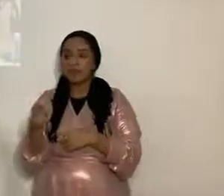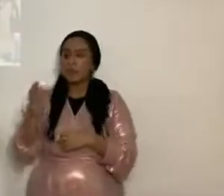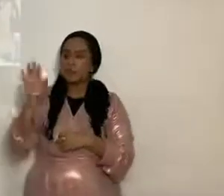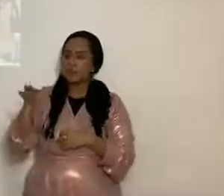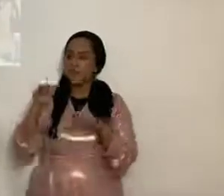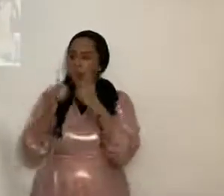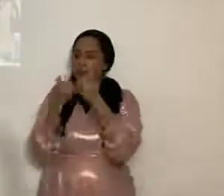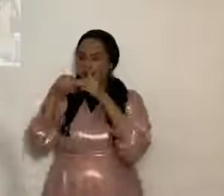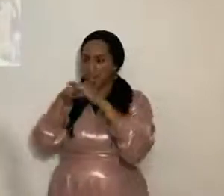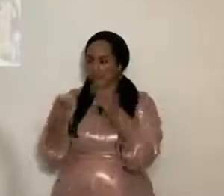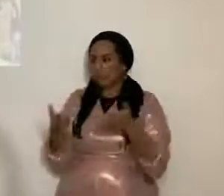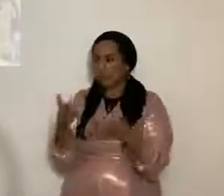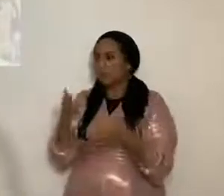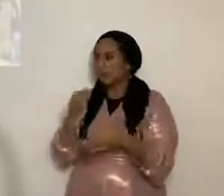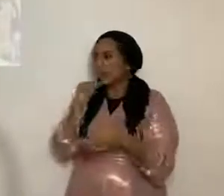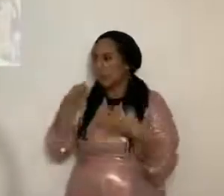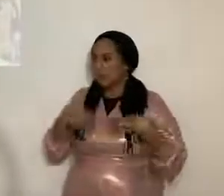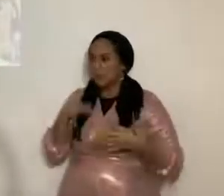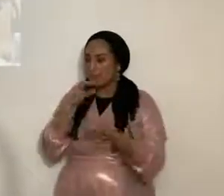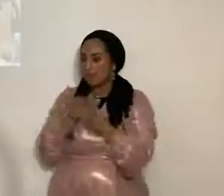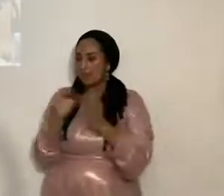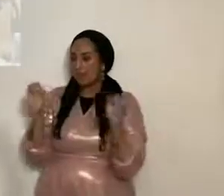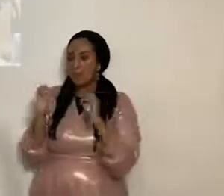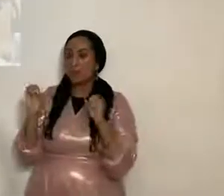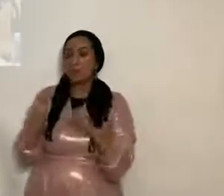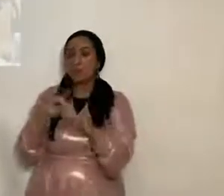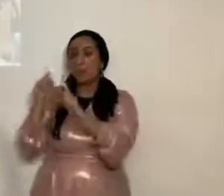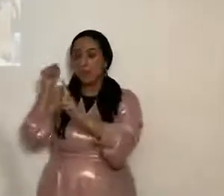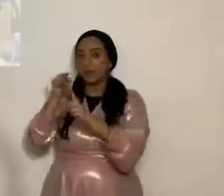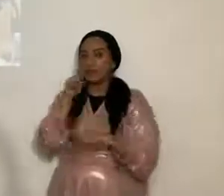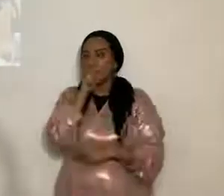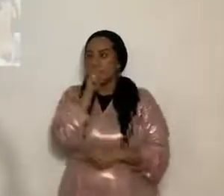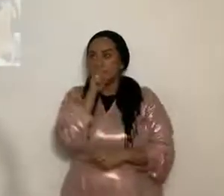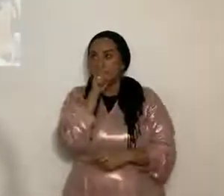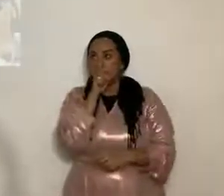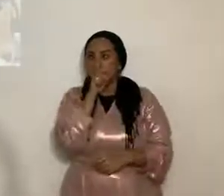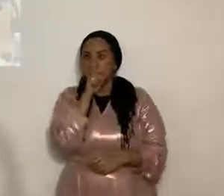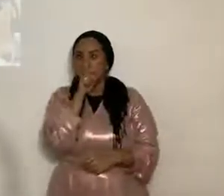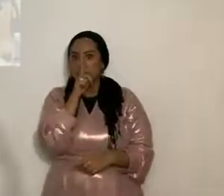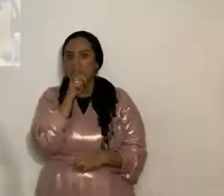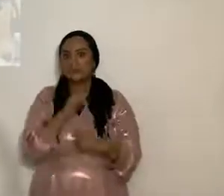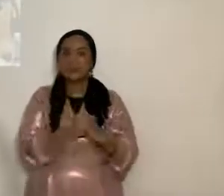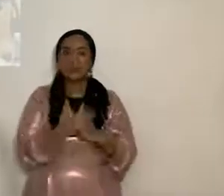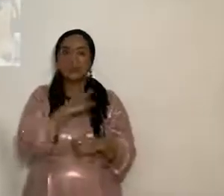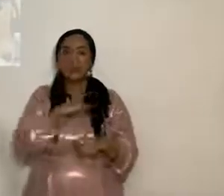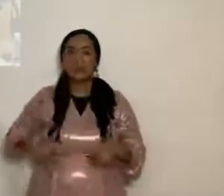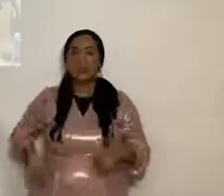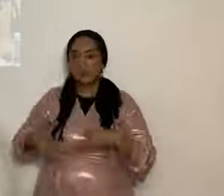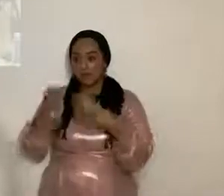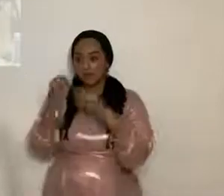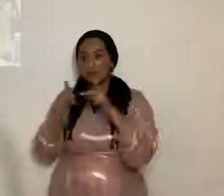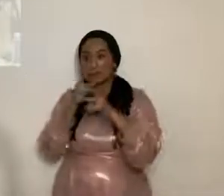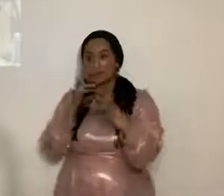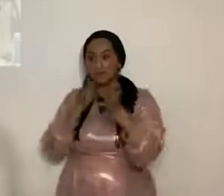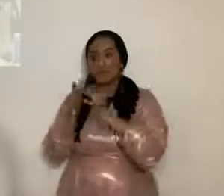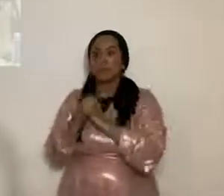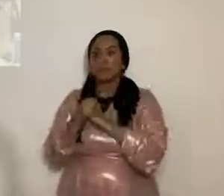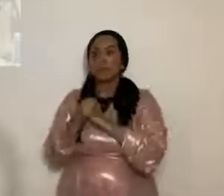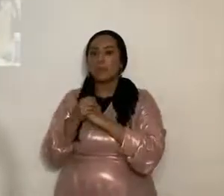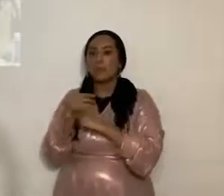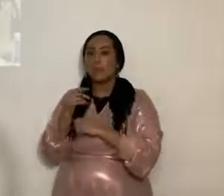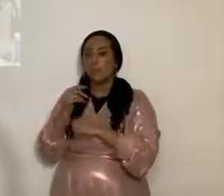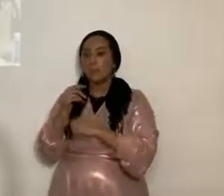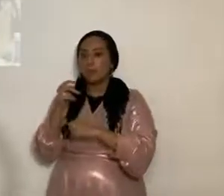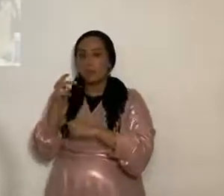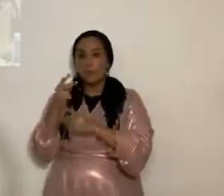¿cómo entraste aquí sin estar vestido de boda? Mas él enmudeció. Entonces el rey le dijo a los que le servían: atadle